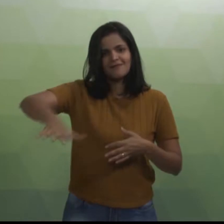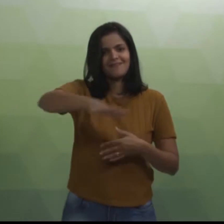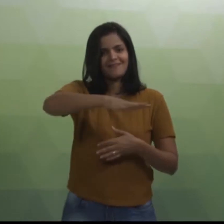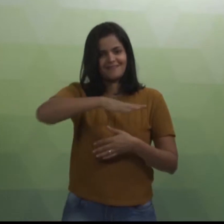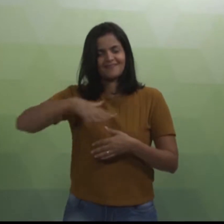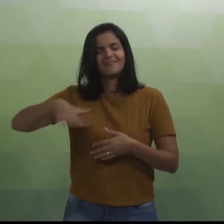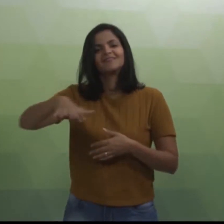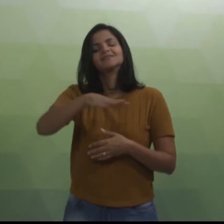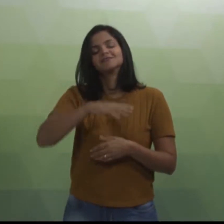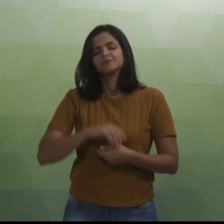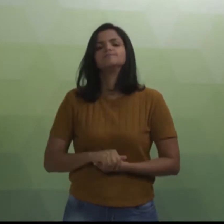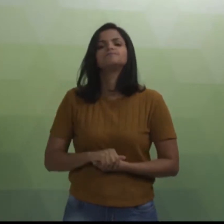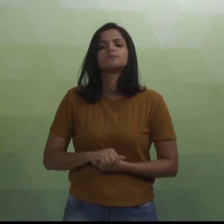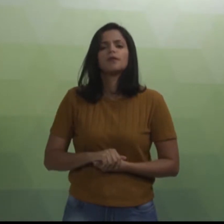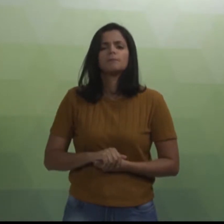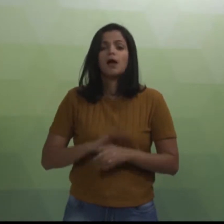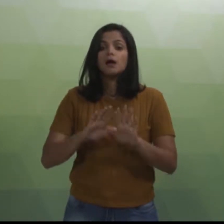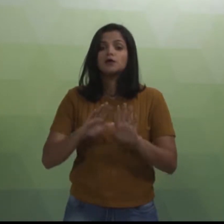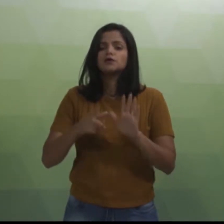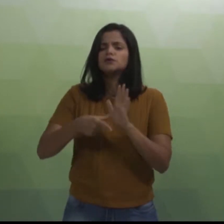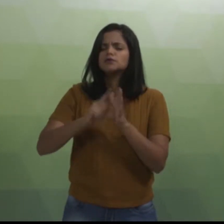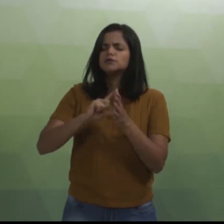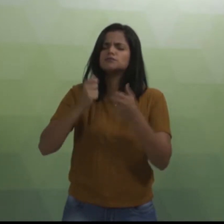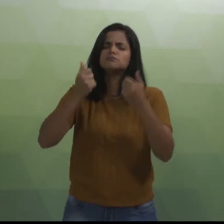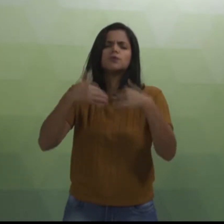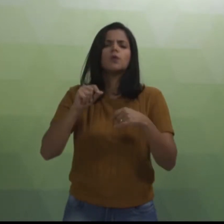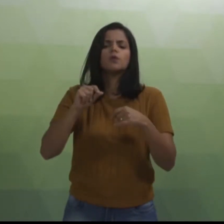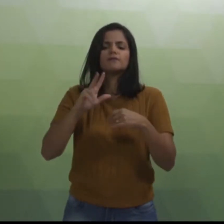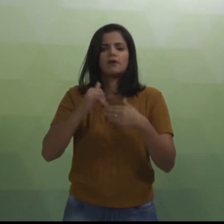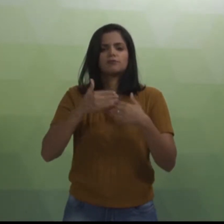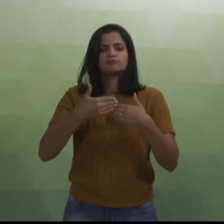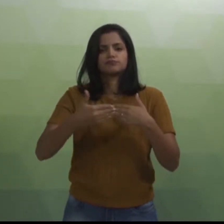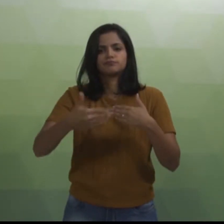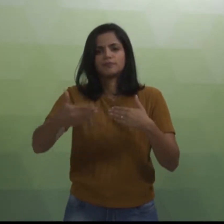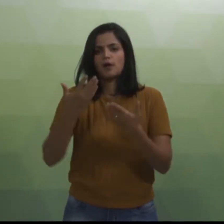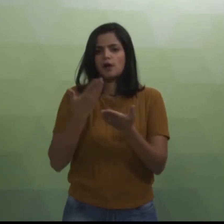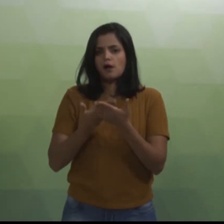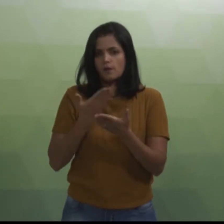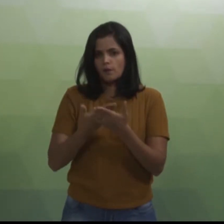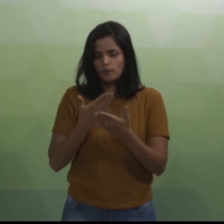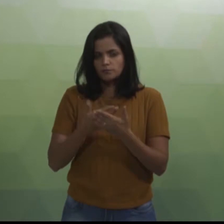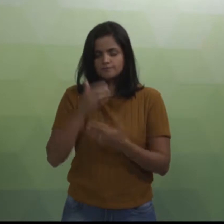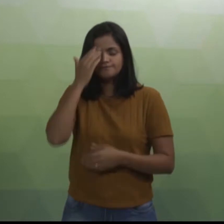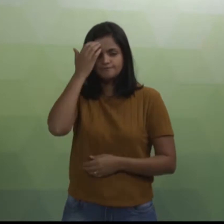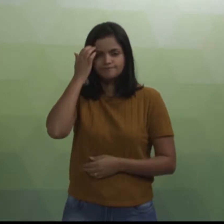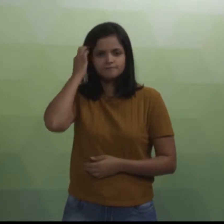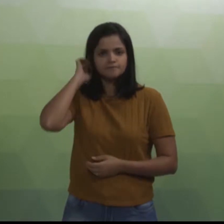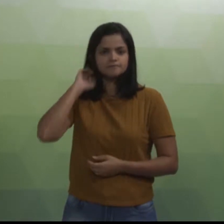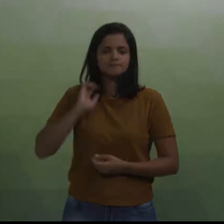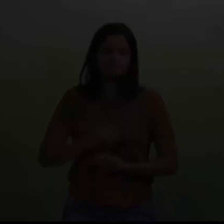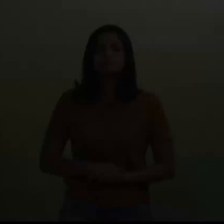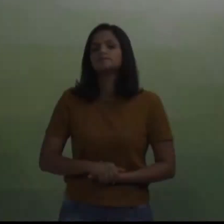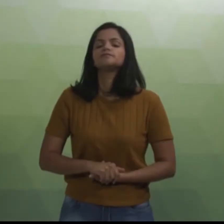Então, vocês utilizarão esses conceitos. Bom, antes de iniciarmos a nossa